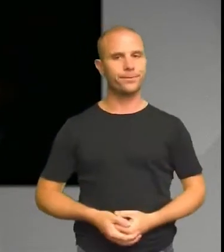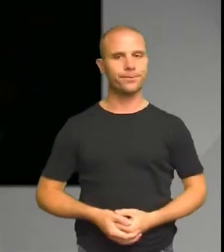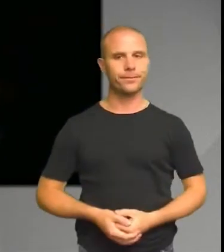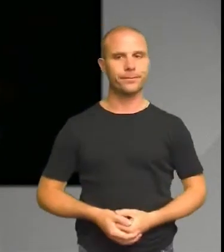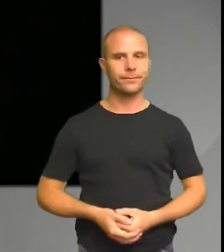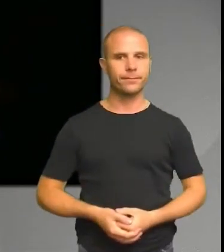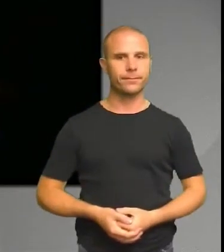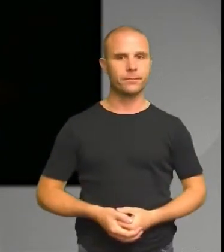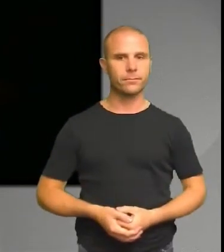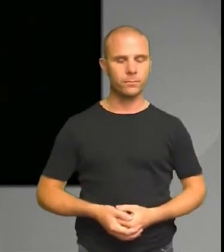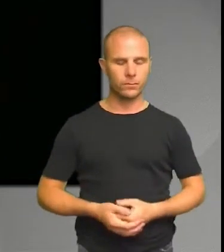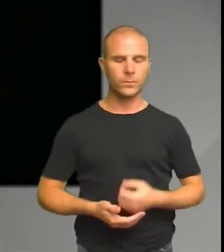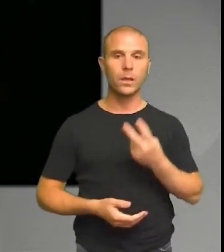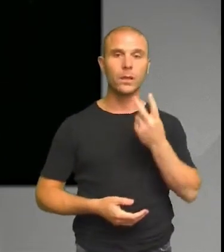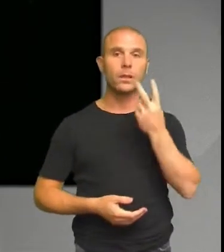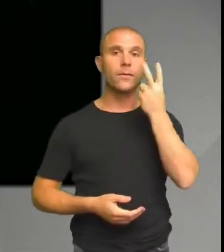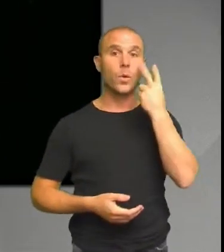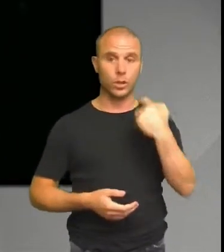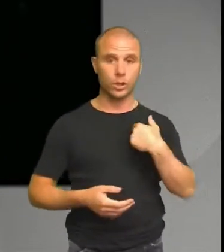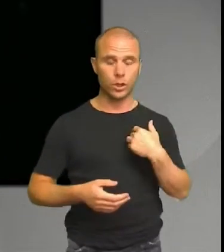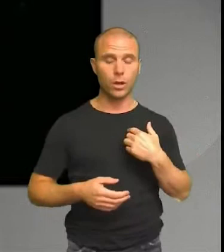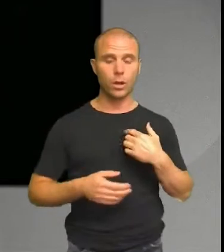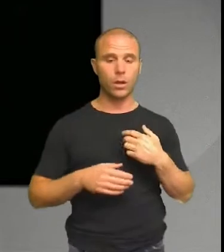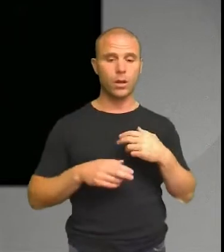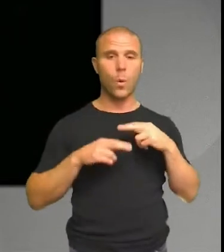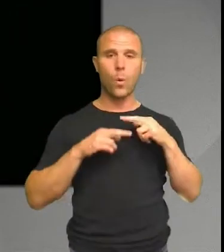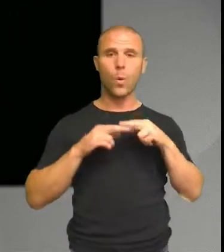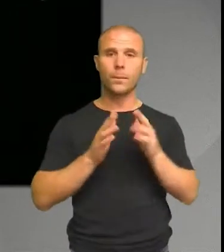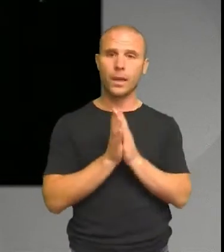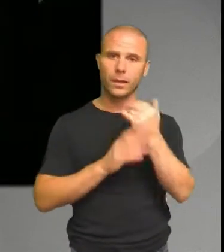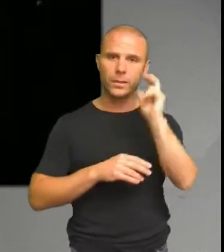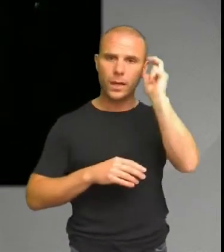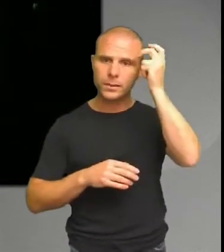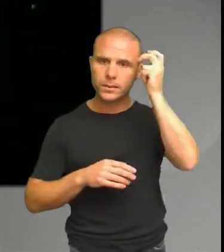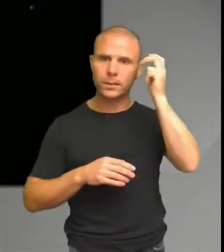Häromdagen när jag åkte taxi med min familj kördes taxin av en man från Iran.